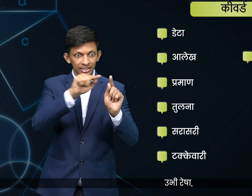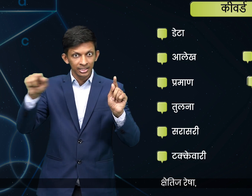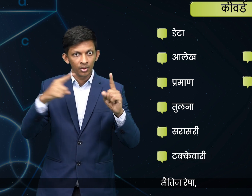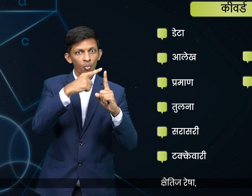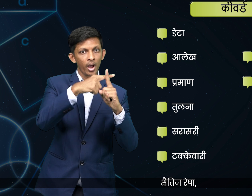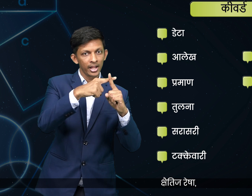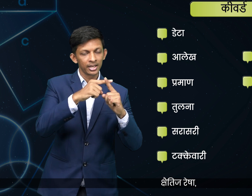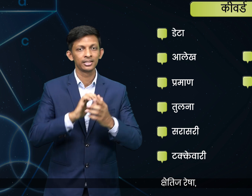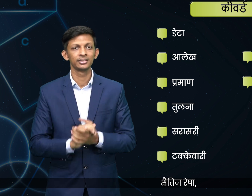क्षैतिज रेषा,